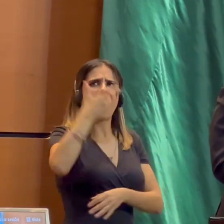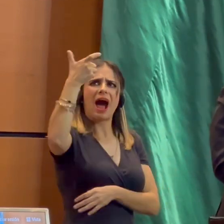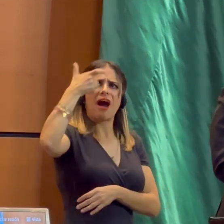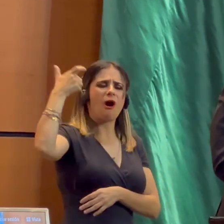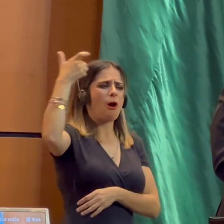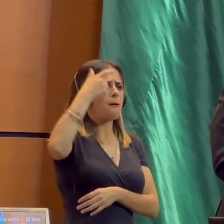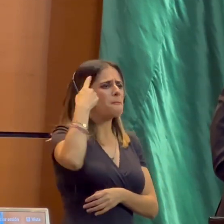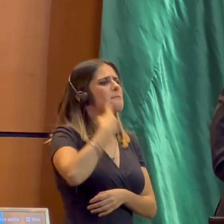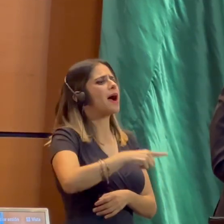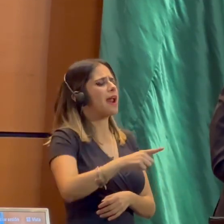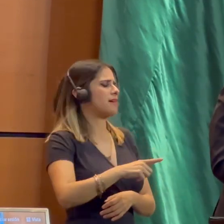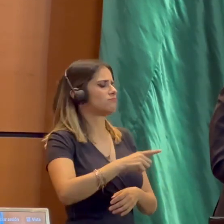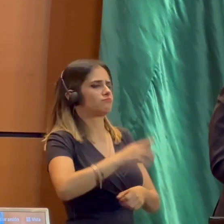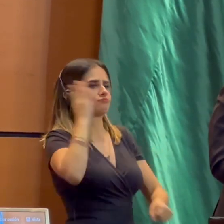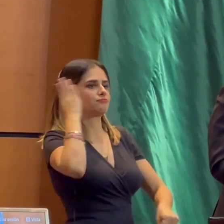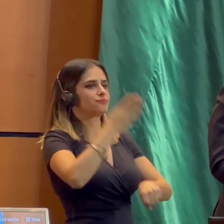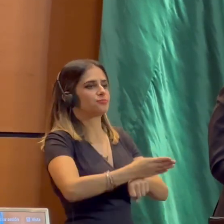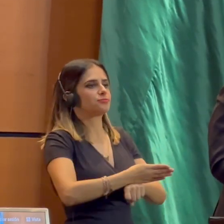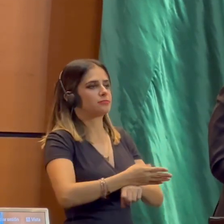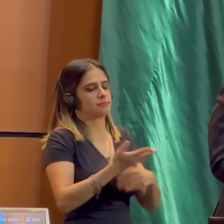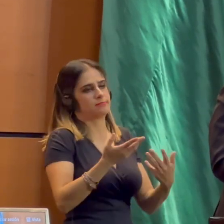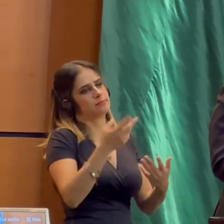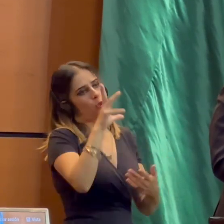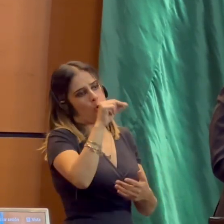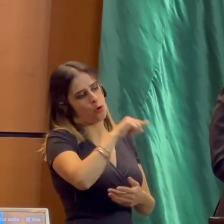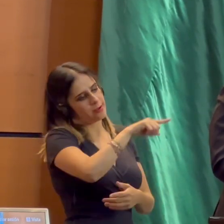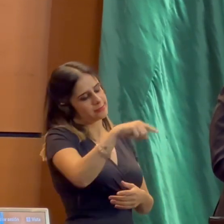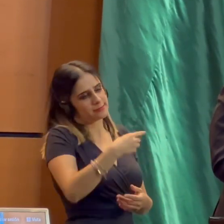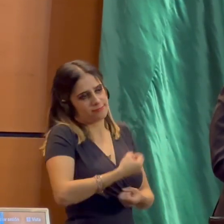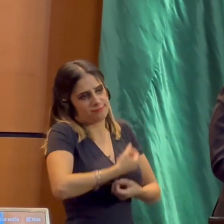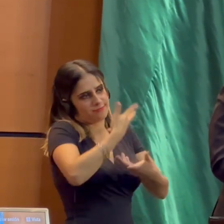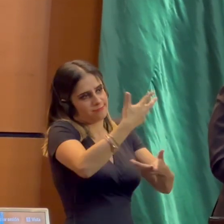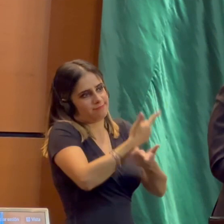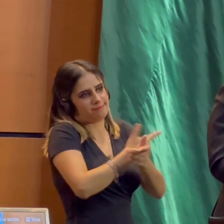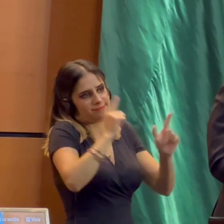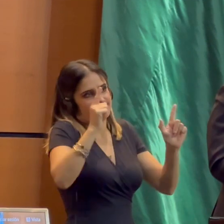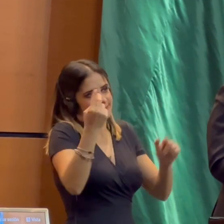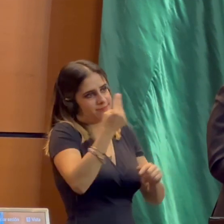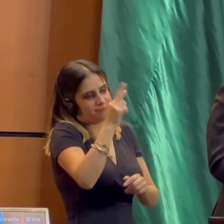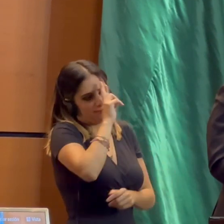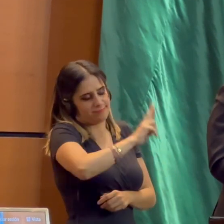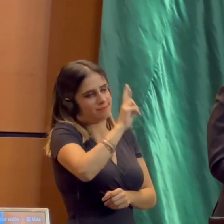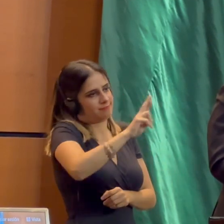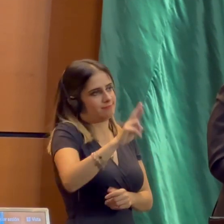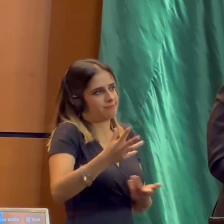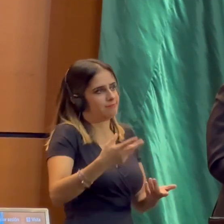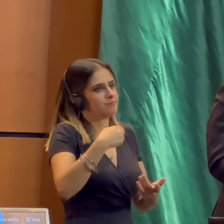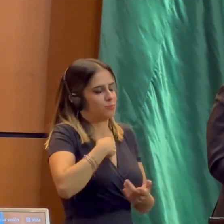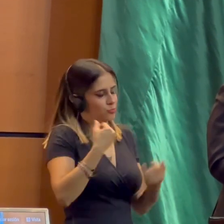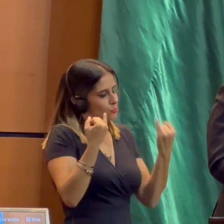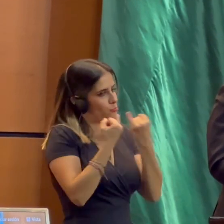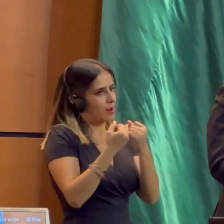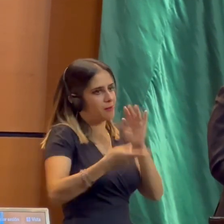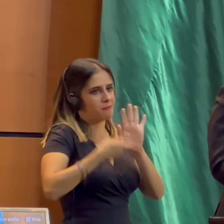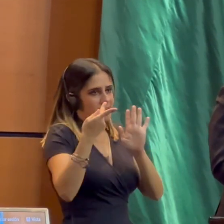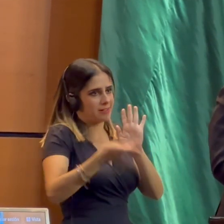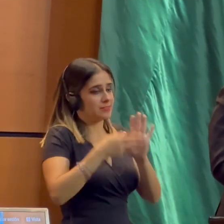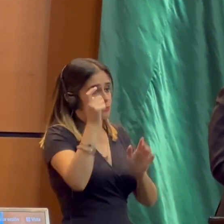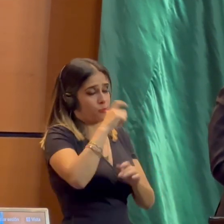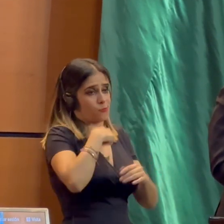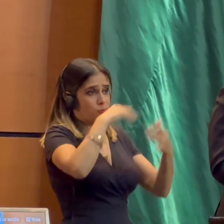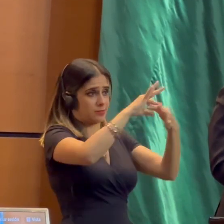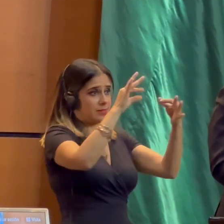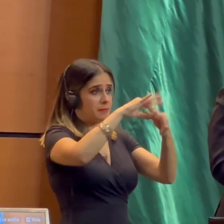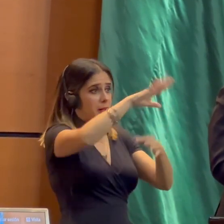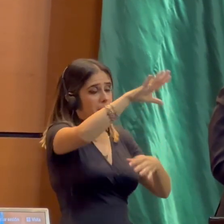目撃あるいはそれ以外の不思議な現象について話をすることによっていわゆる仲間外れ